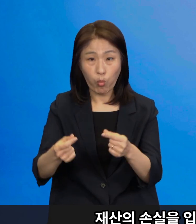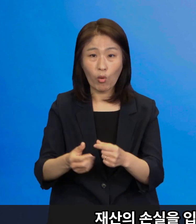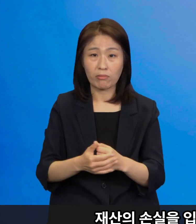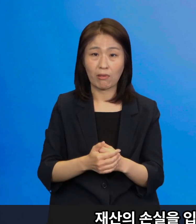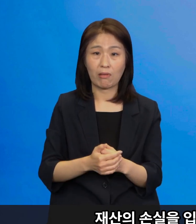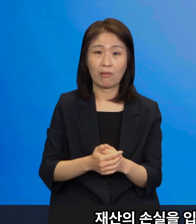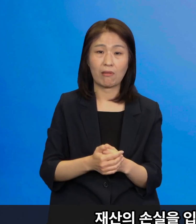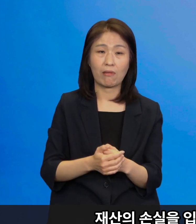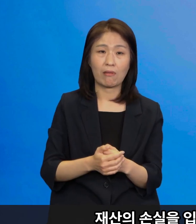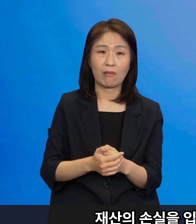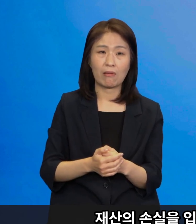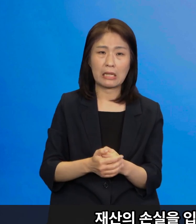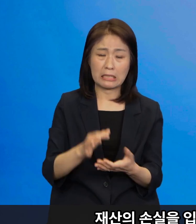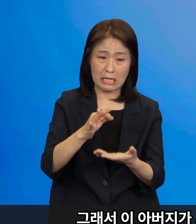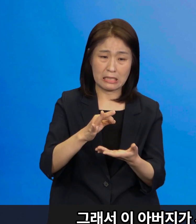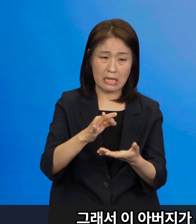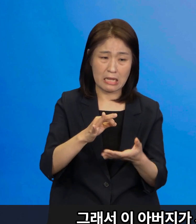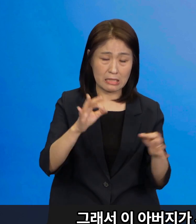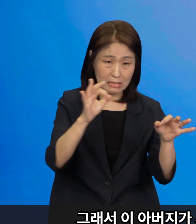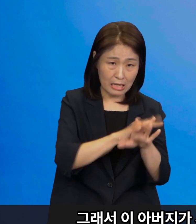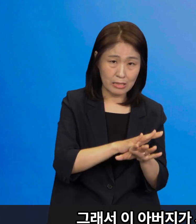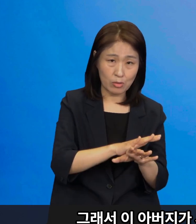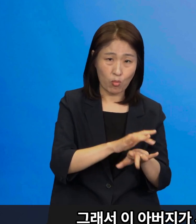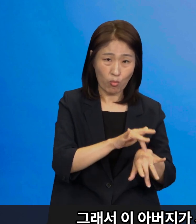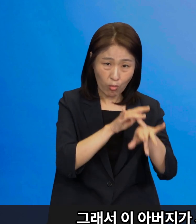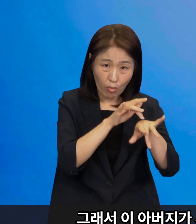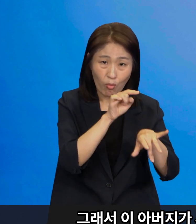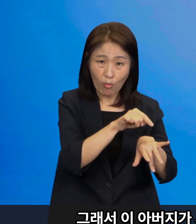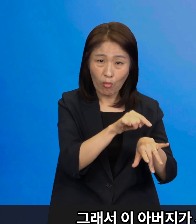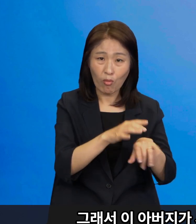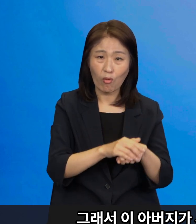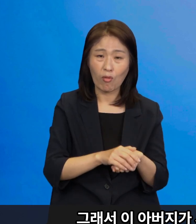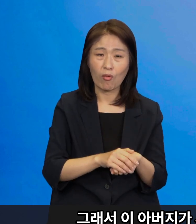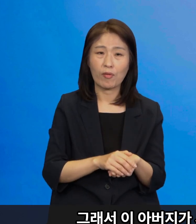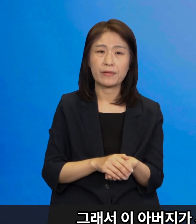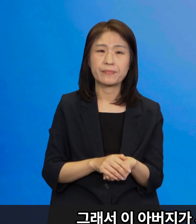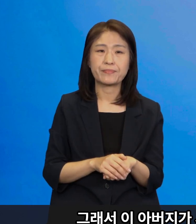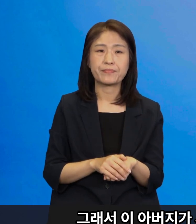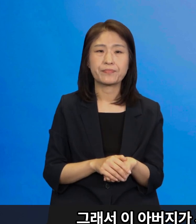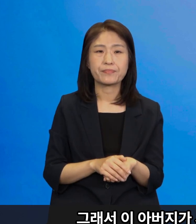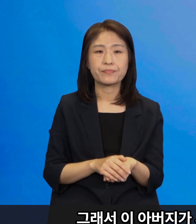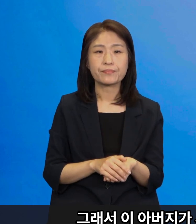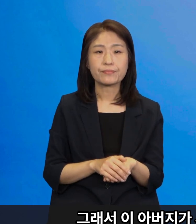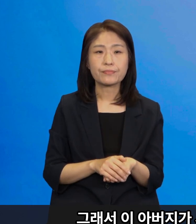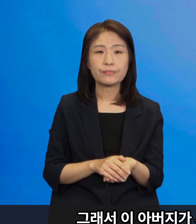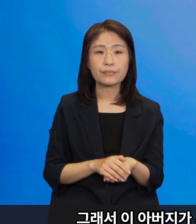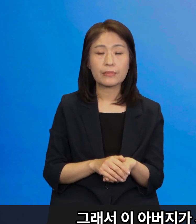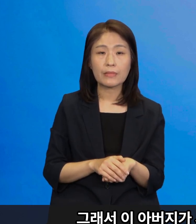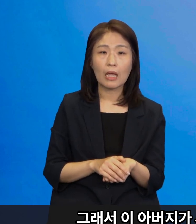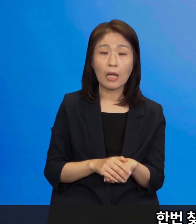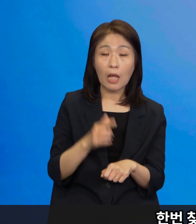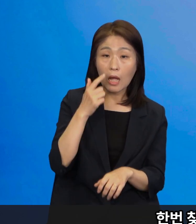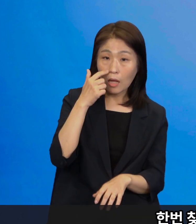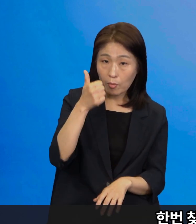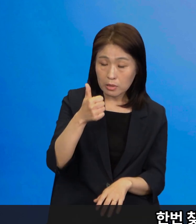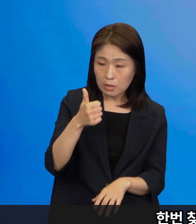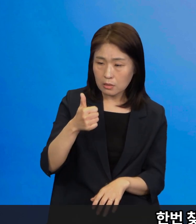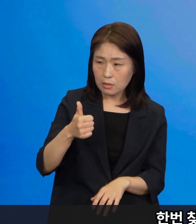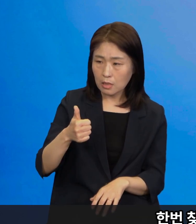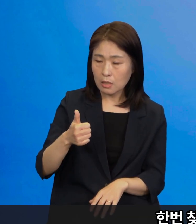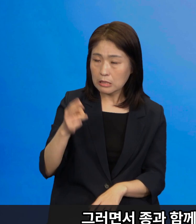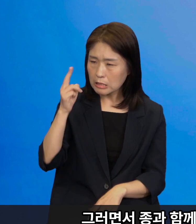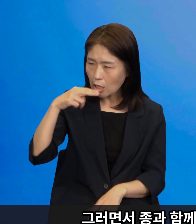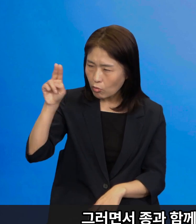입은 것이죠. 마음 아픈 일이에요. 그래서 이 아버지가 사울에게 이 암나귀들을 찾아내라고, 한번